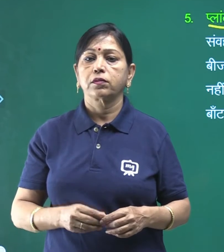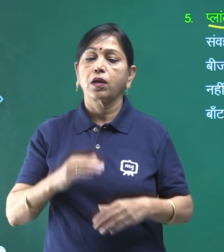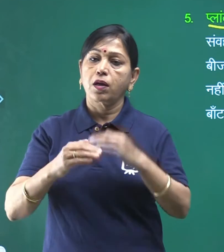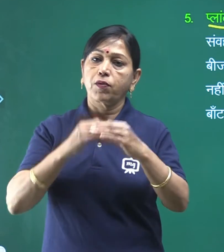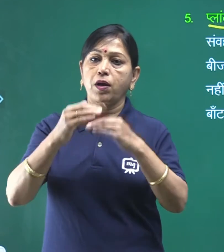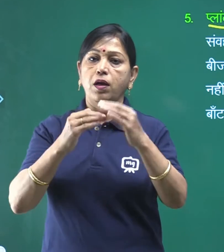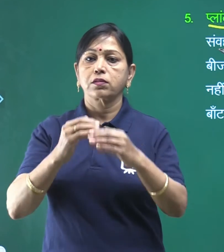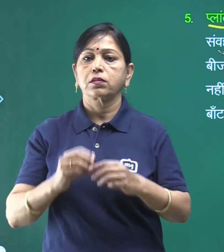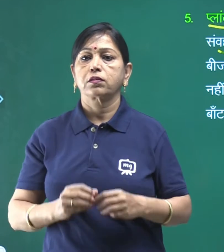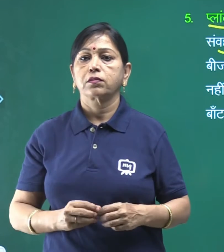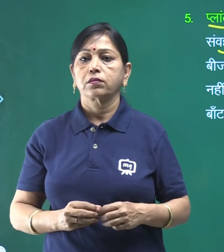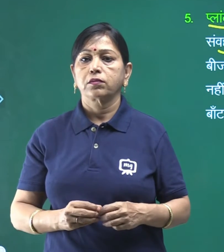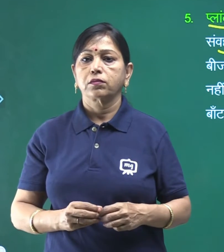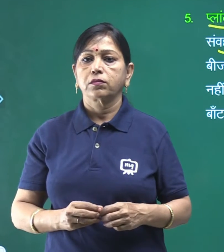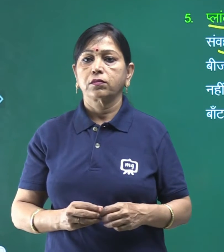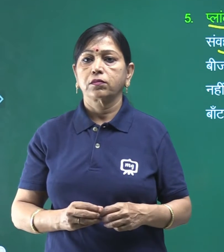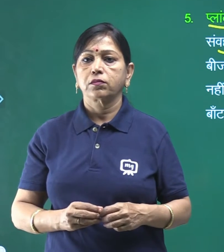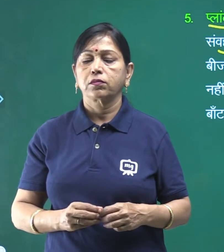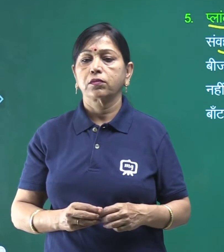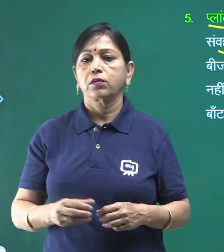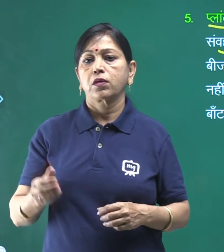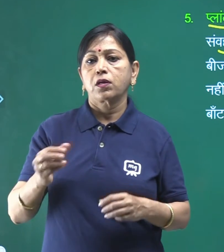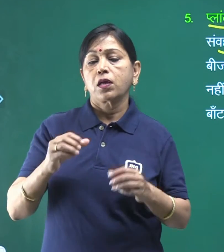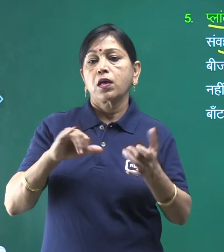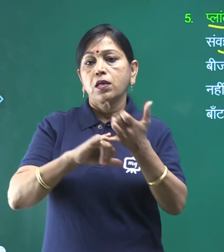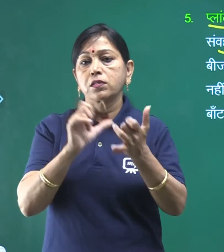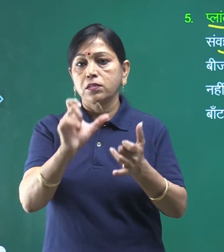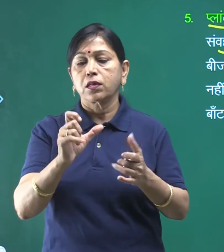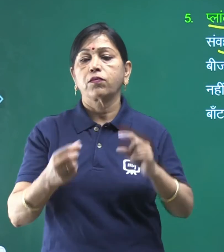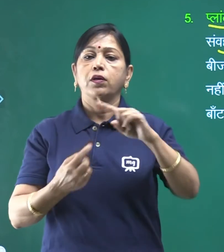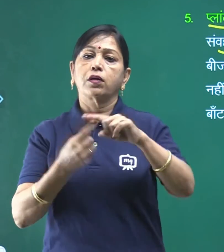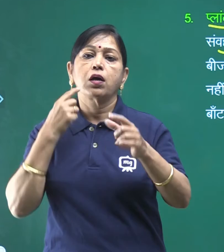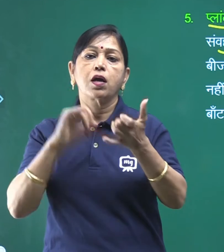विकास, सवन ऊतकों की उपस्थिति